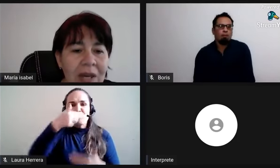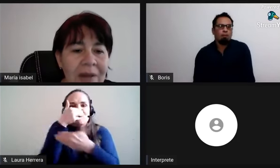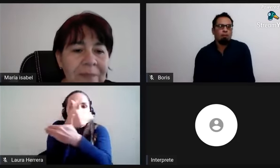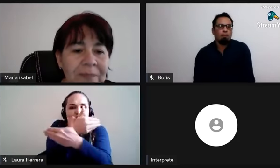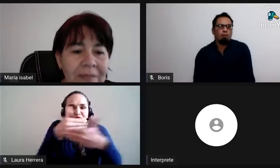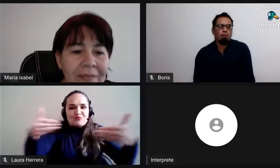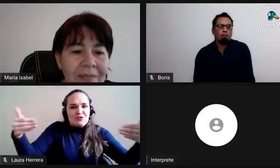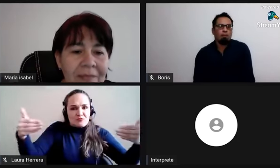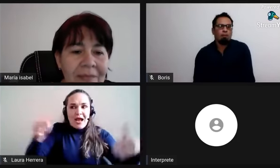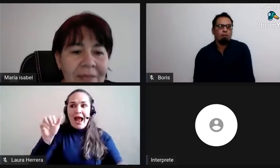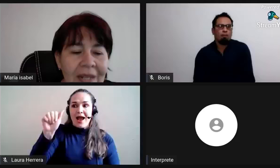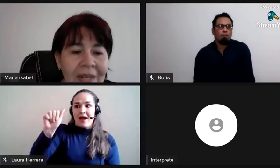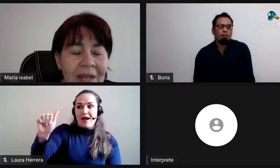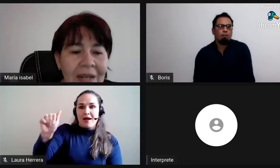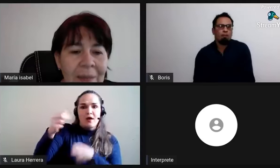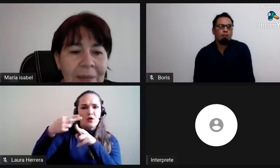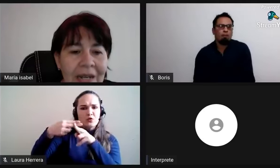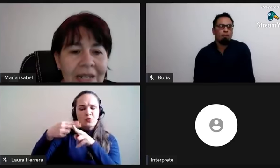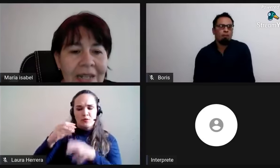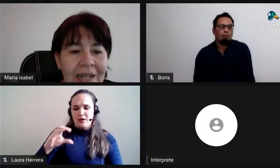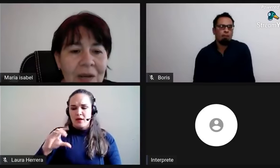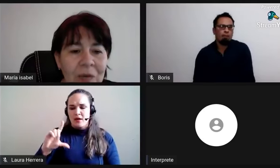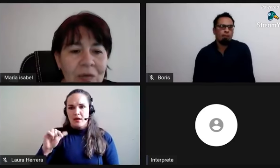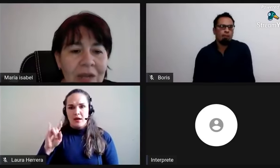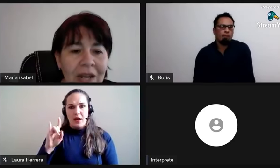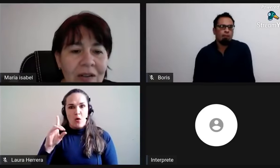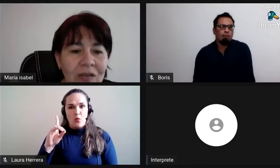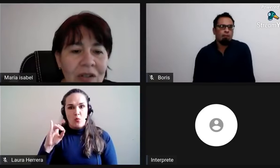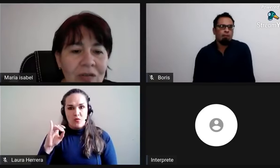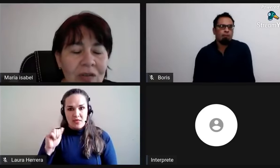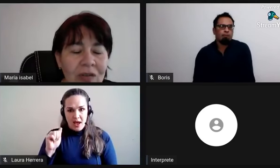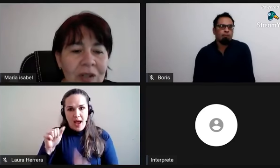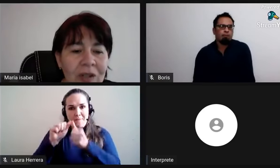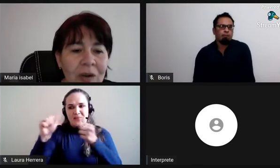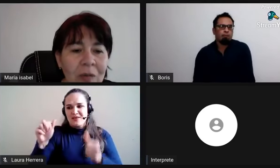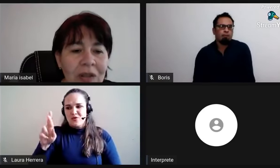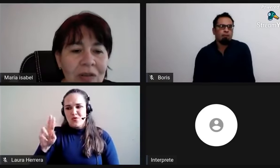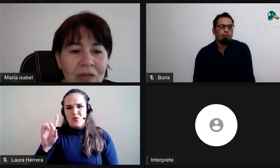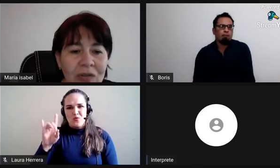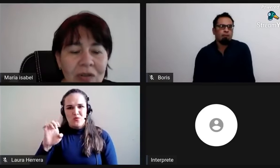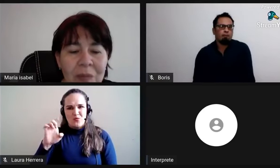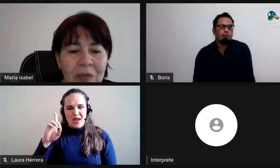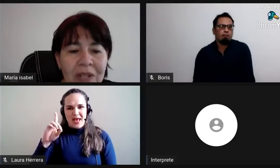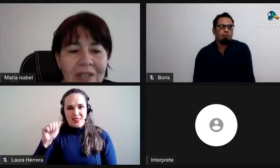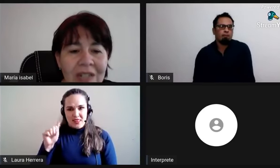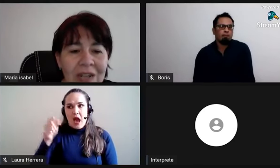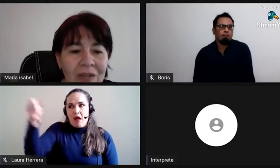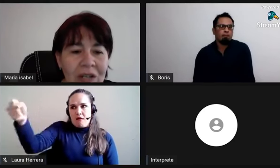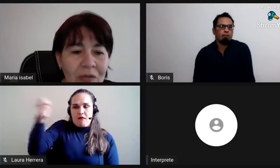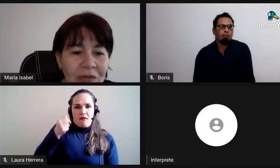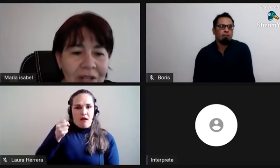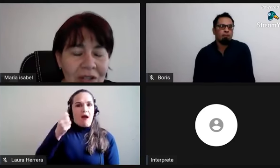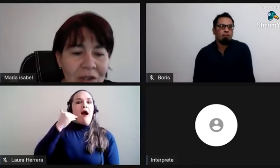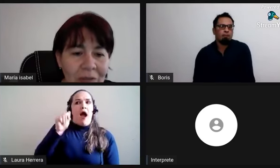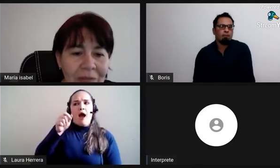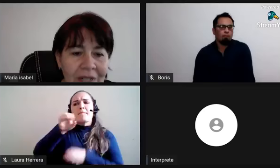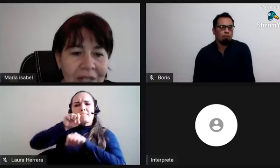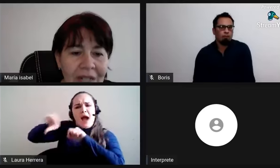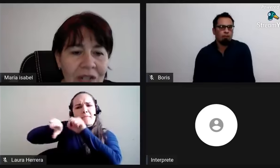Rueda, para que tengan la oportunidad de conocer otro tipo de cuentos y otros tipos de estilos de ilustración.